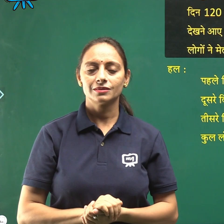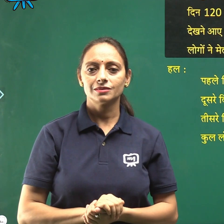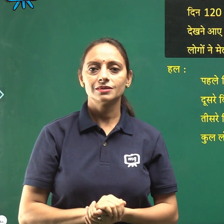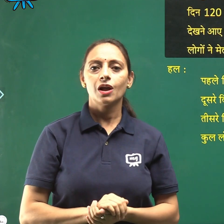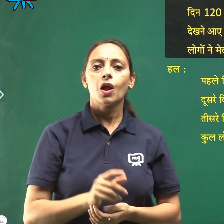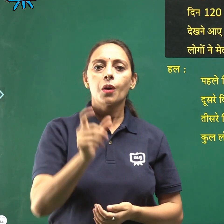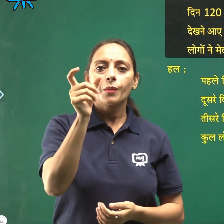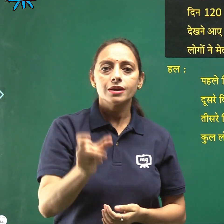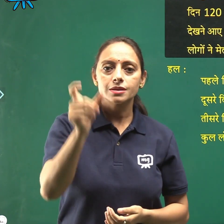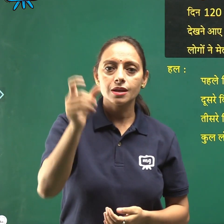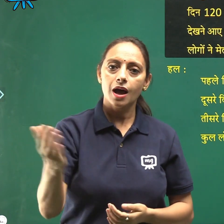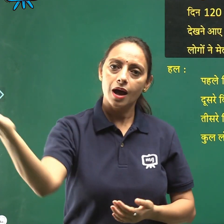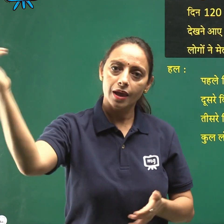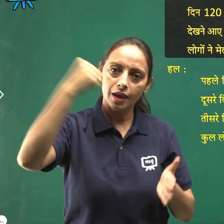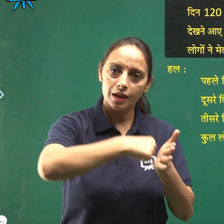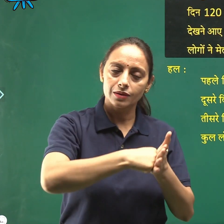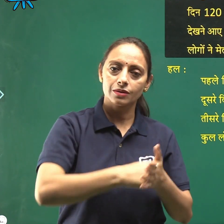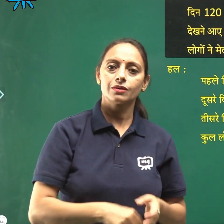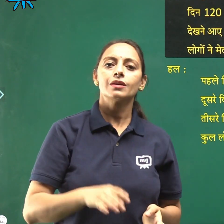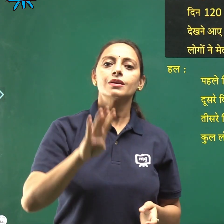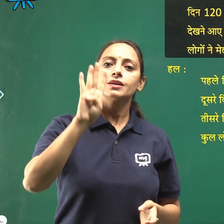लोग आए